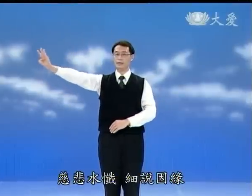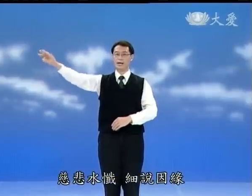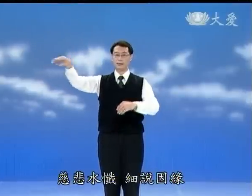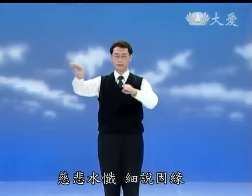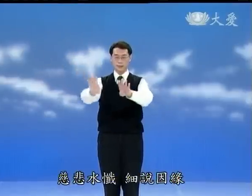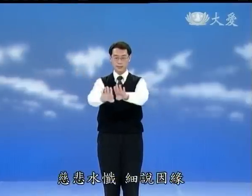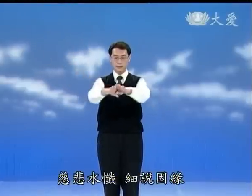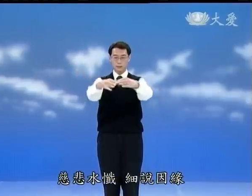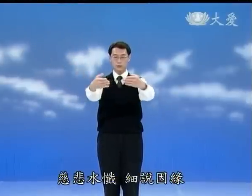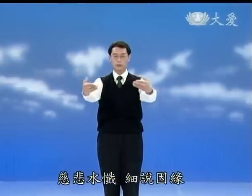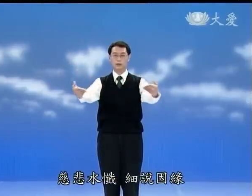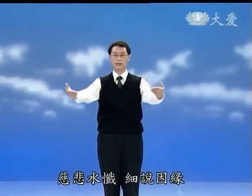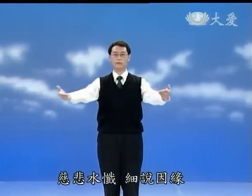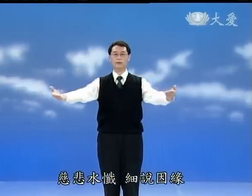忏细说因缘。